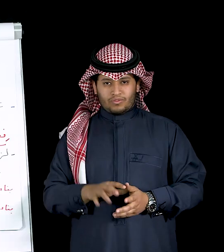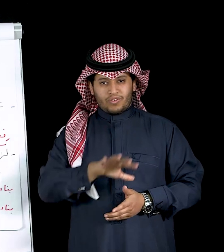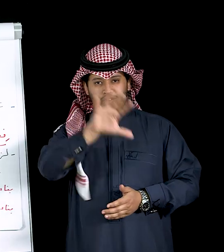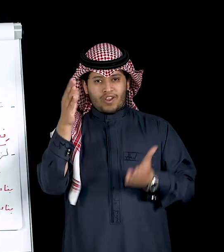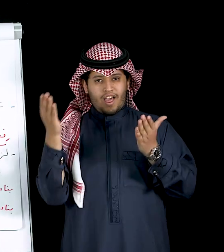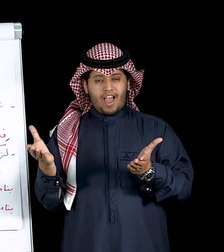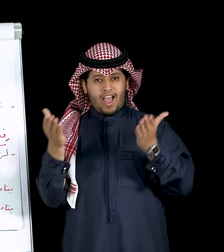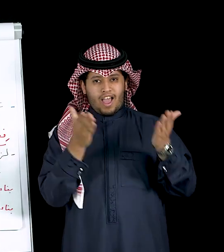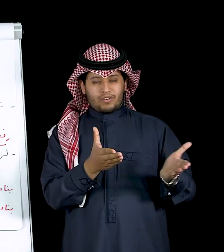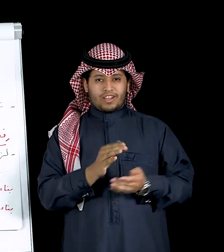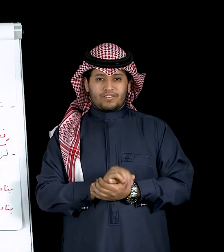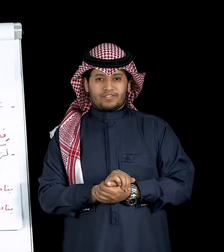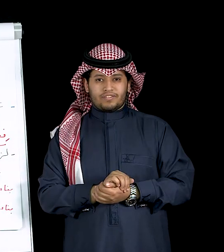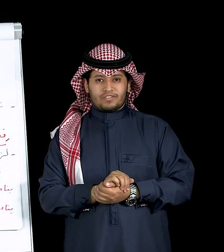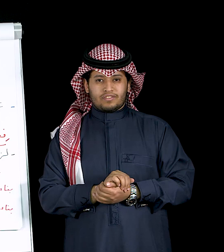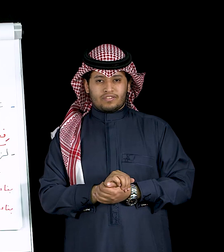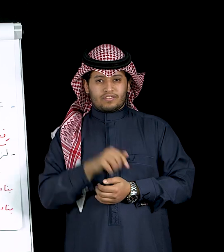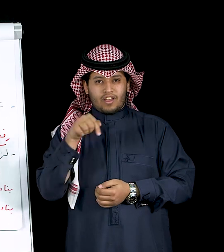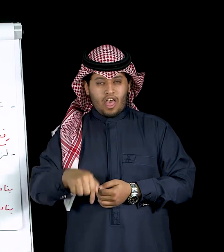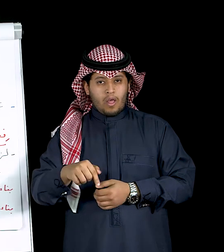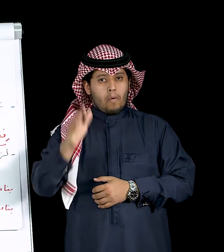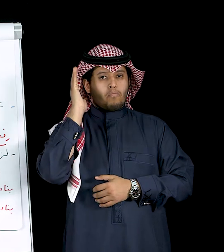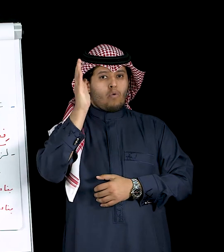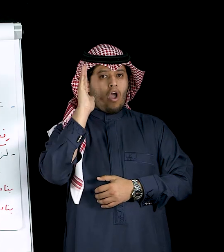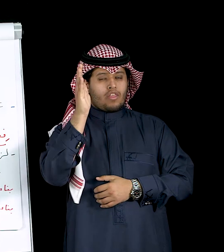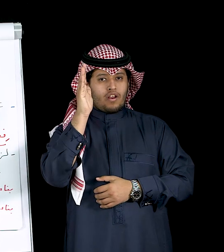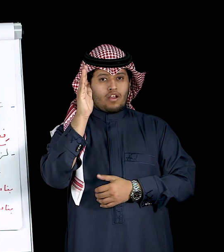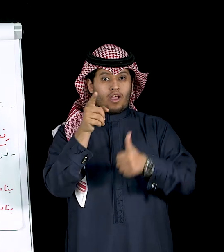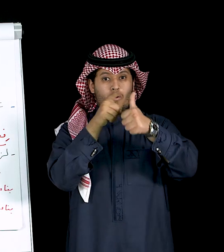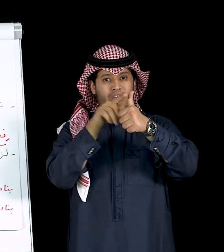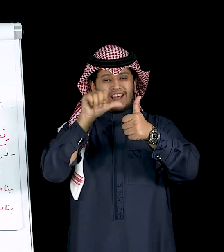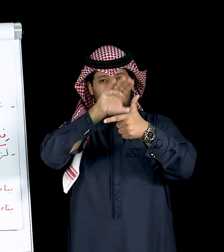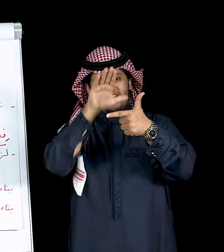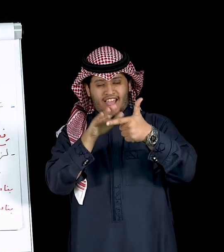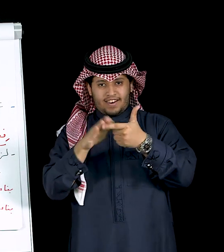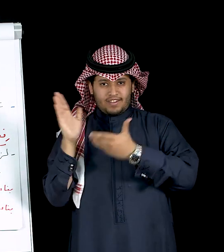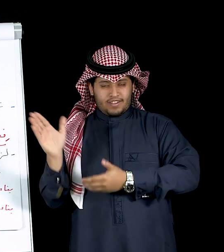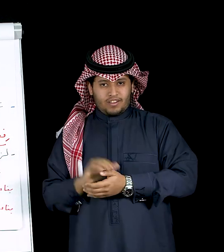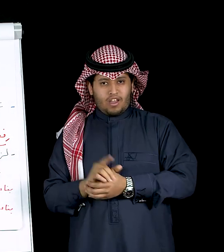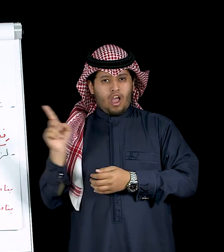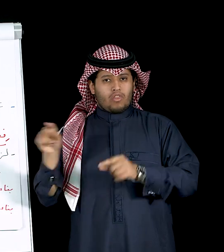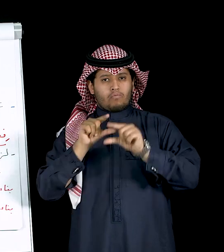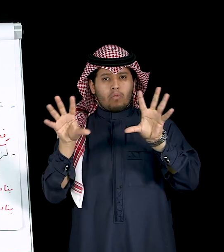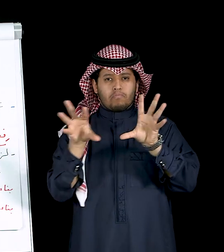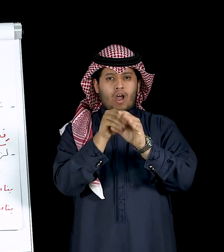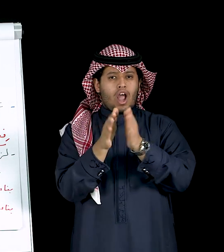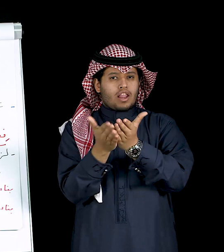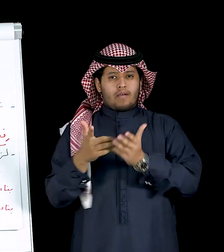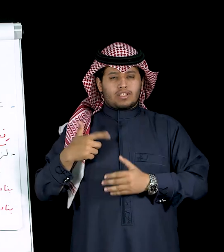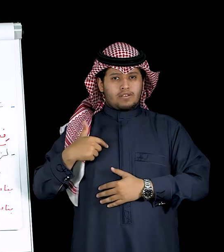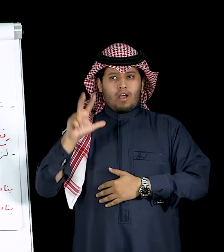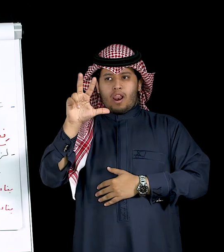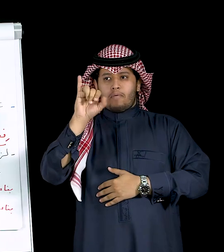حياكم الله في محاضرة الوحدة الثانية من وحدات المهارات